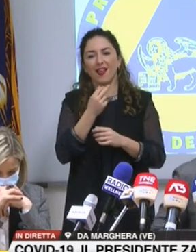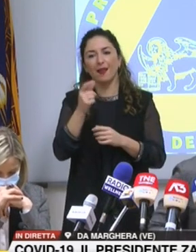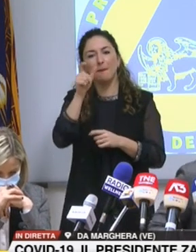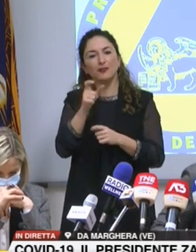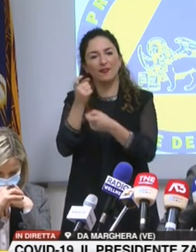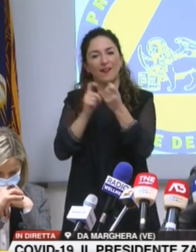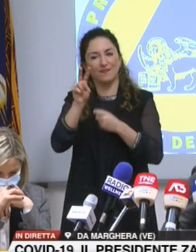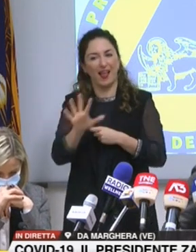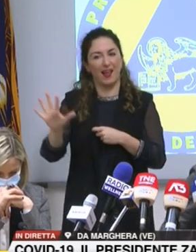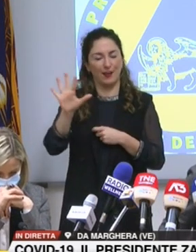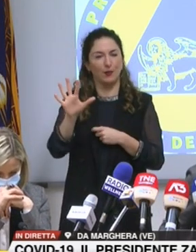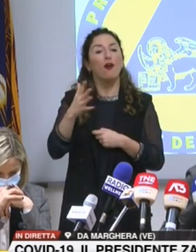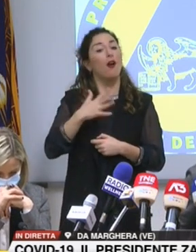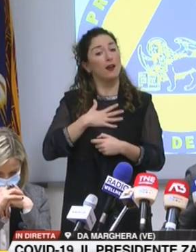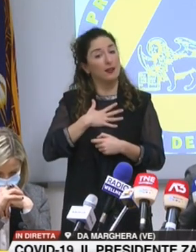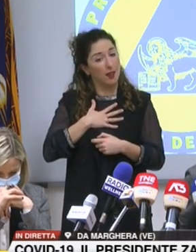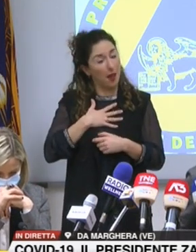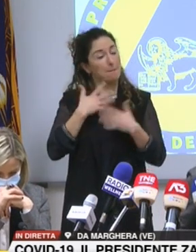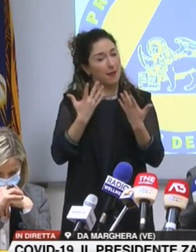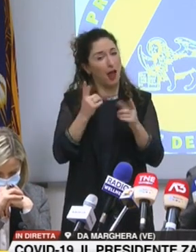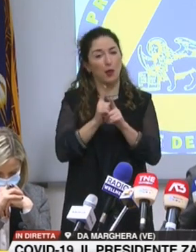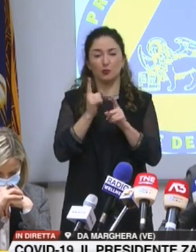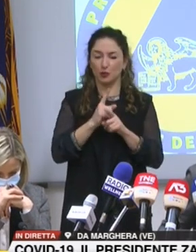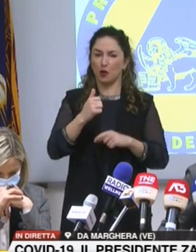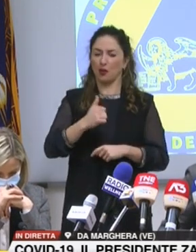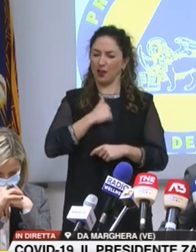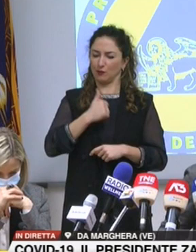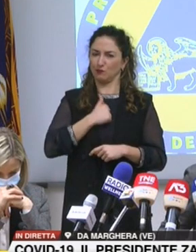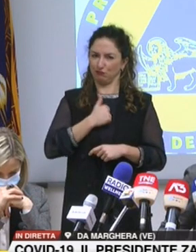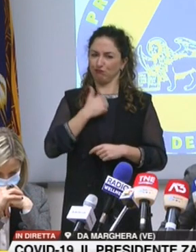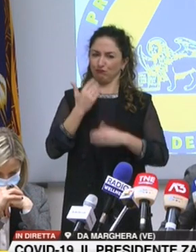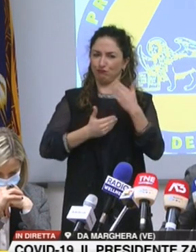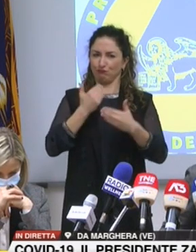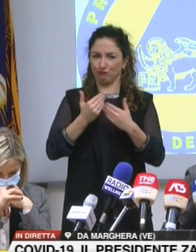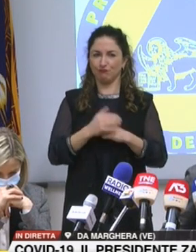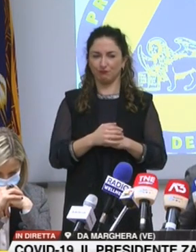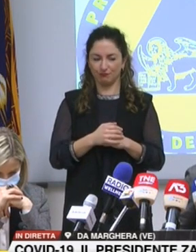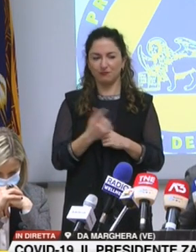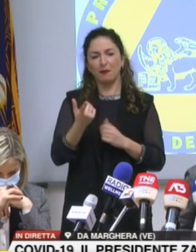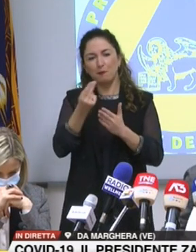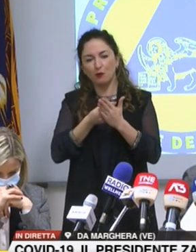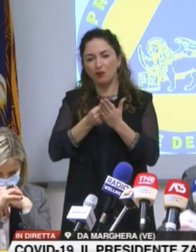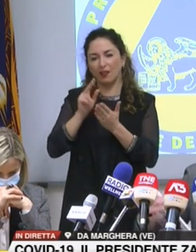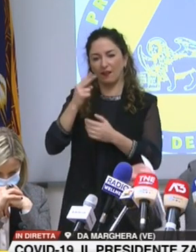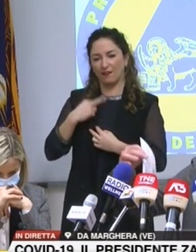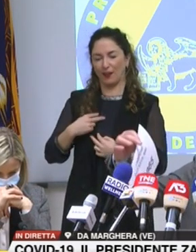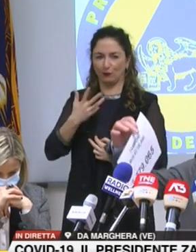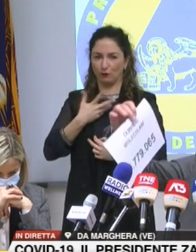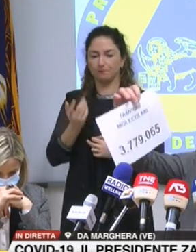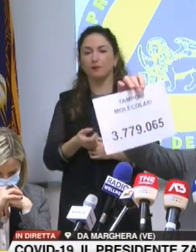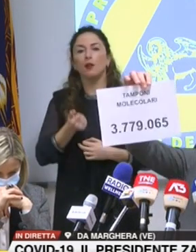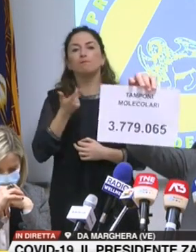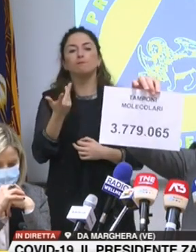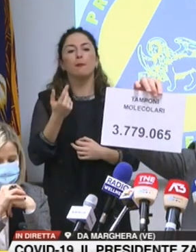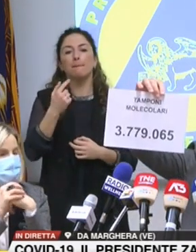comunque nonostante l'età sono ancora autosufficienti e hanno i loro progetti di vita.